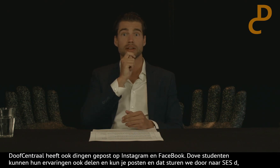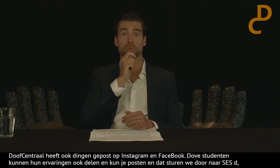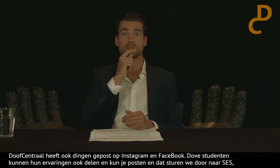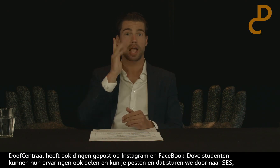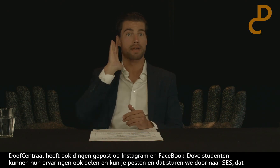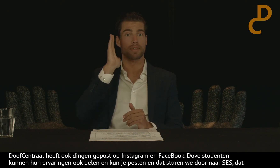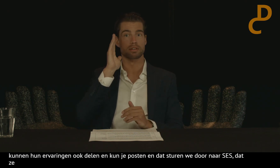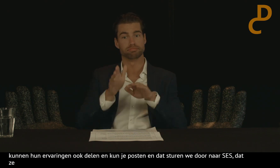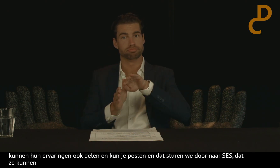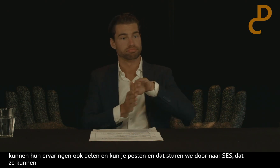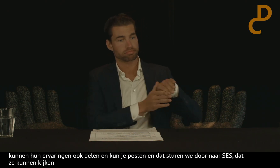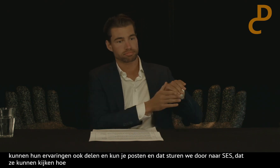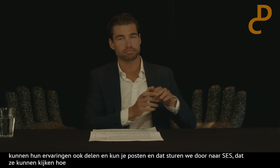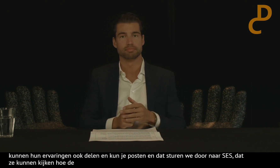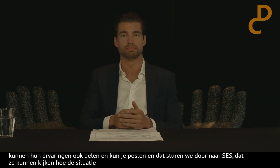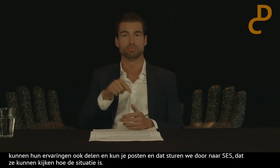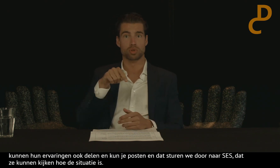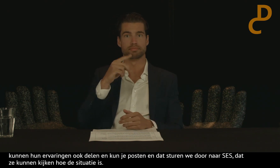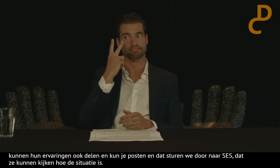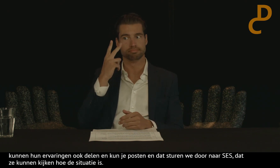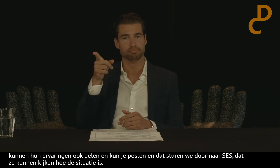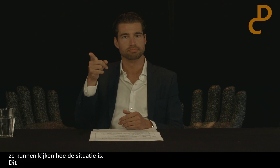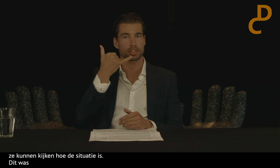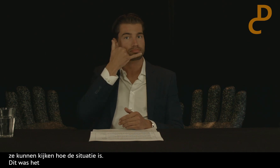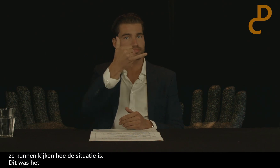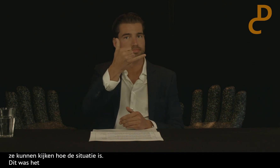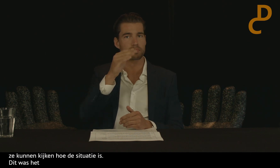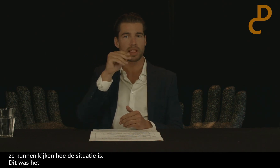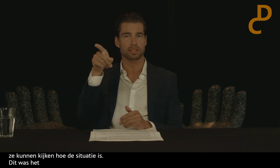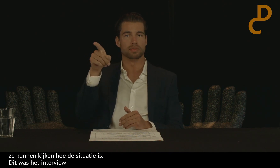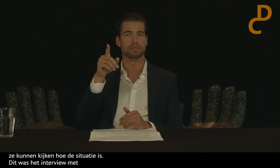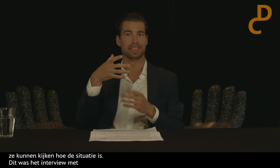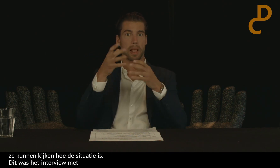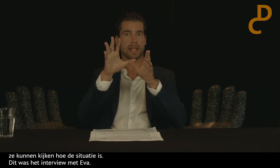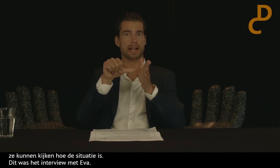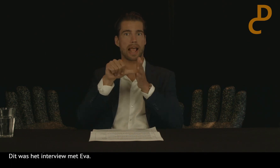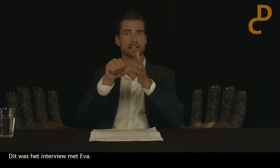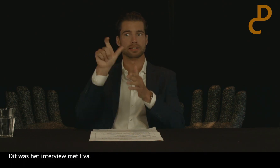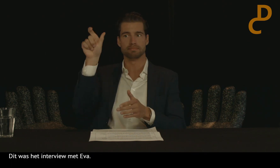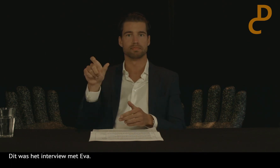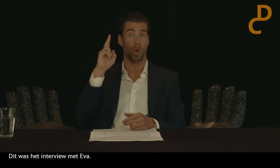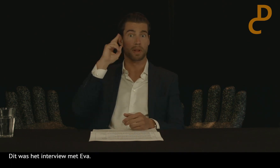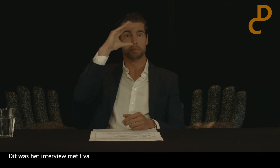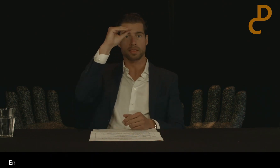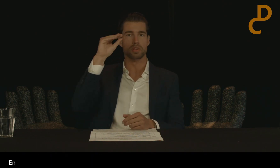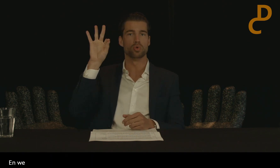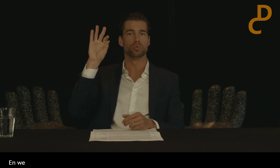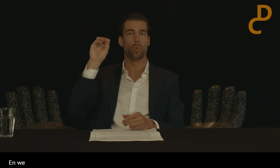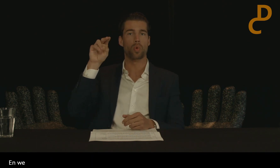is. Dus dit was het interview met Eva. En we gaan naar teamleider, een dove